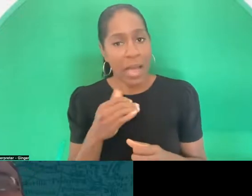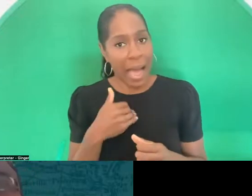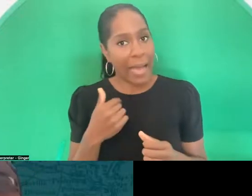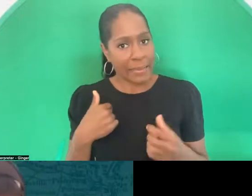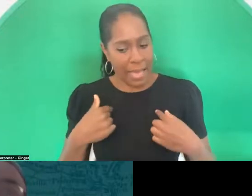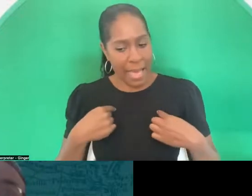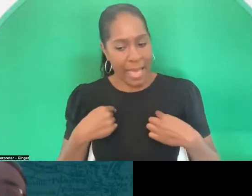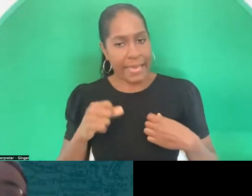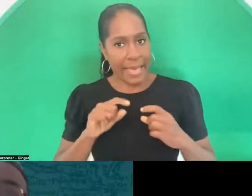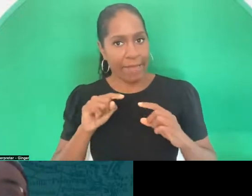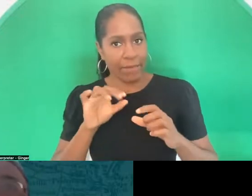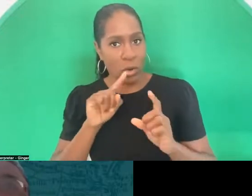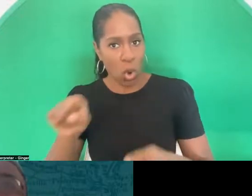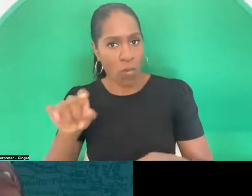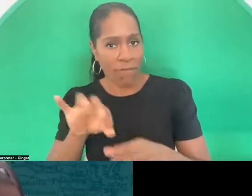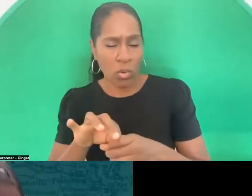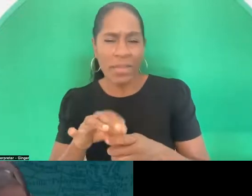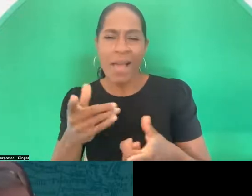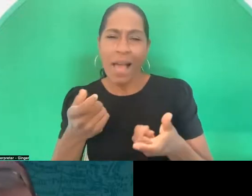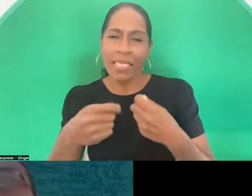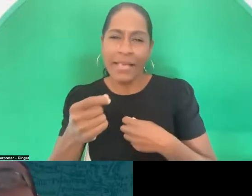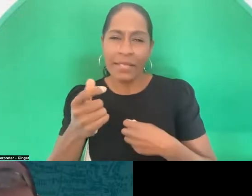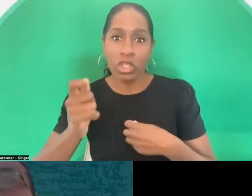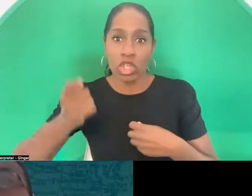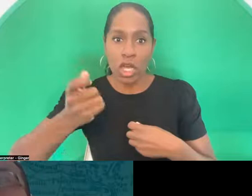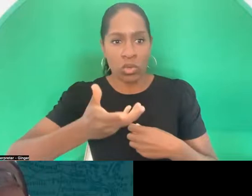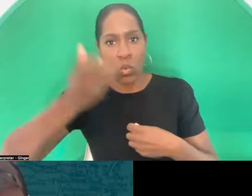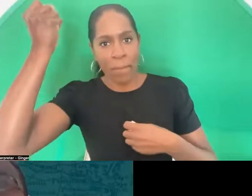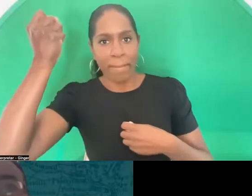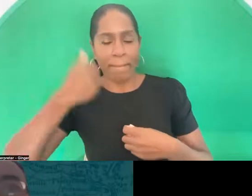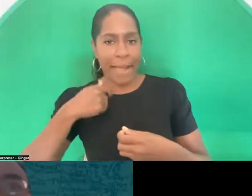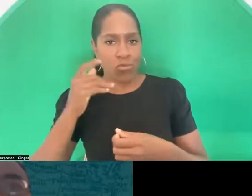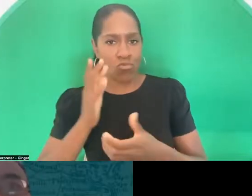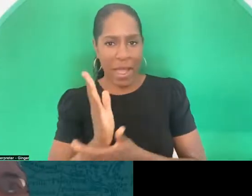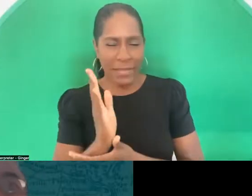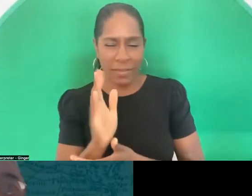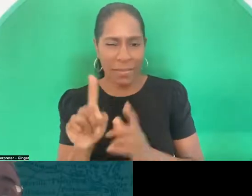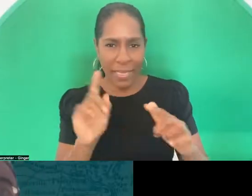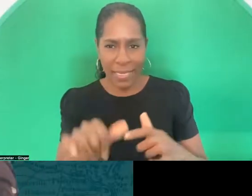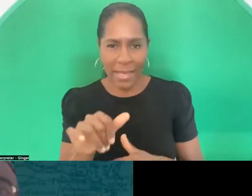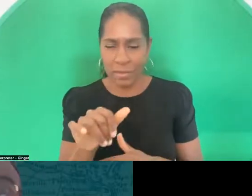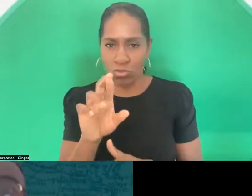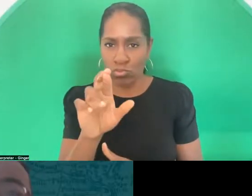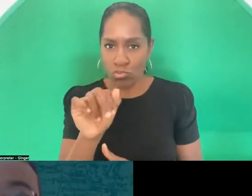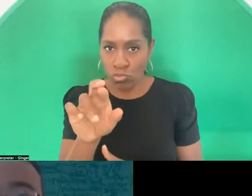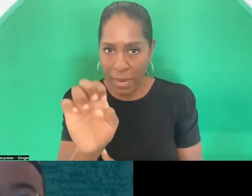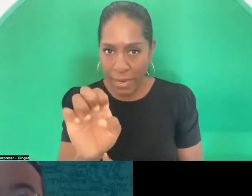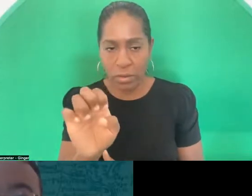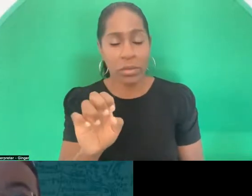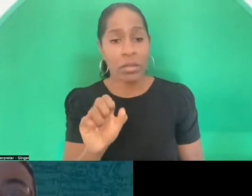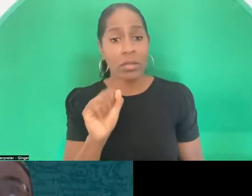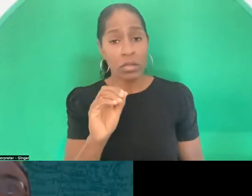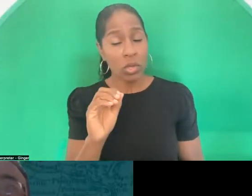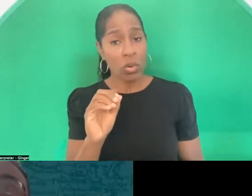A menos que puedes me haya quitado los derechos de votación muy poco común Entonces tenemos que asegurarnos que podemos